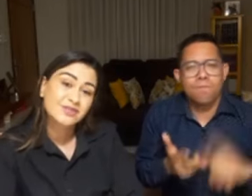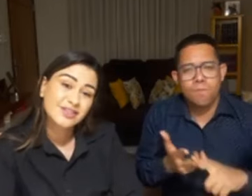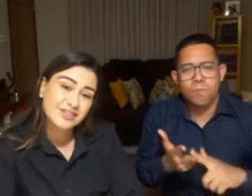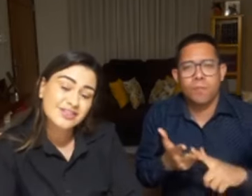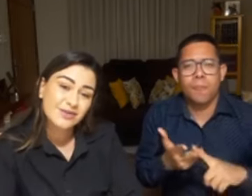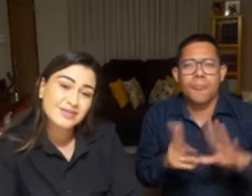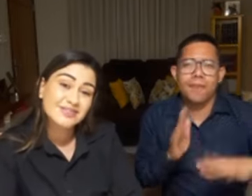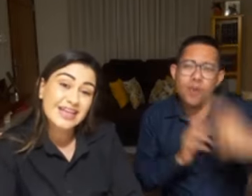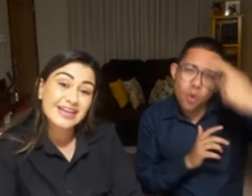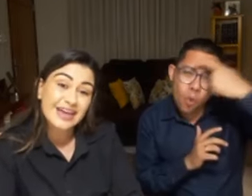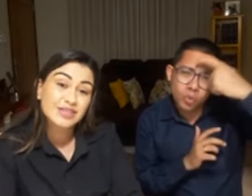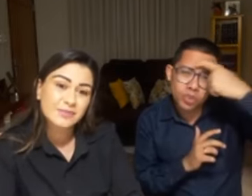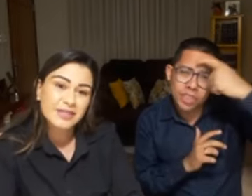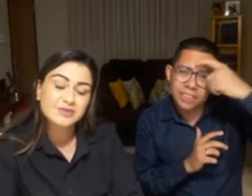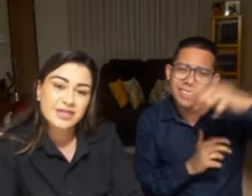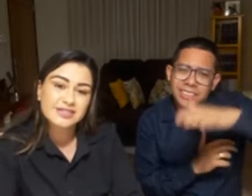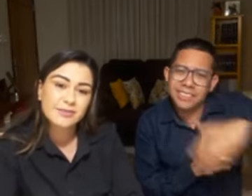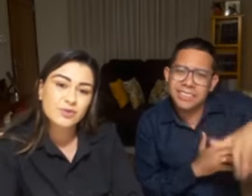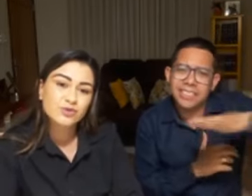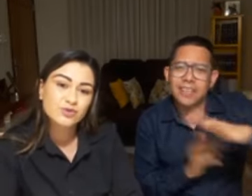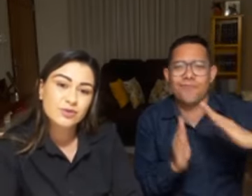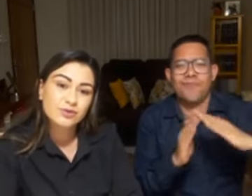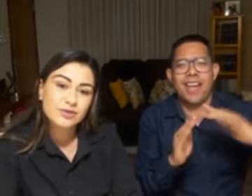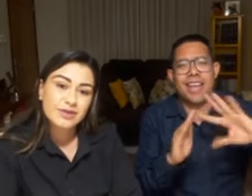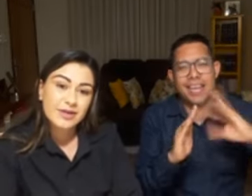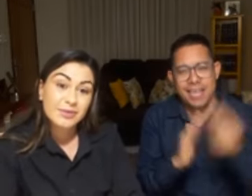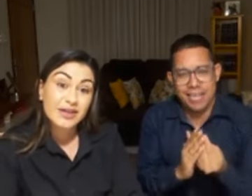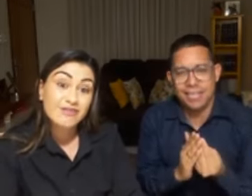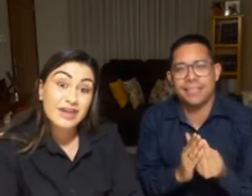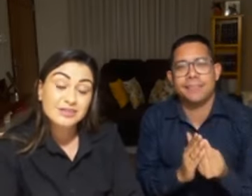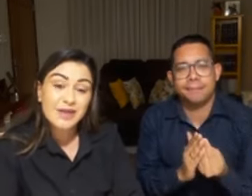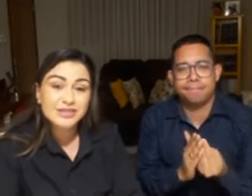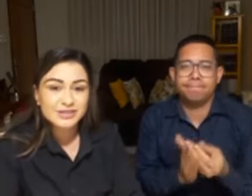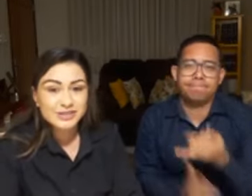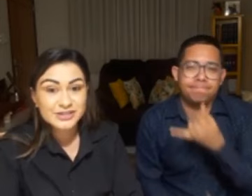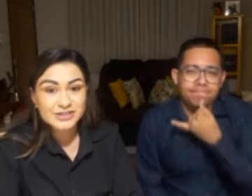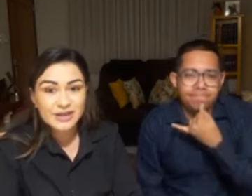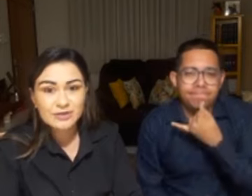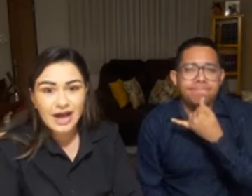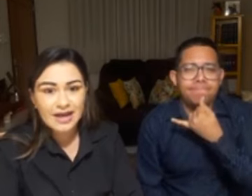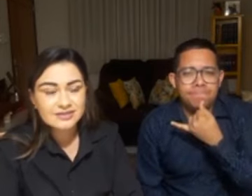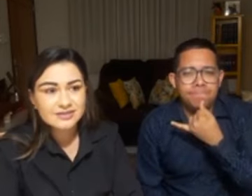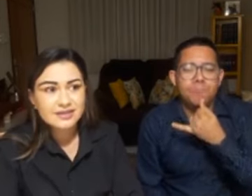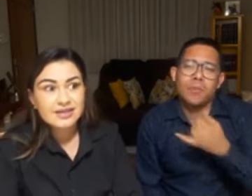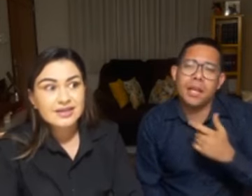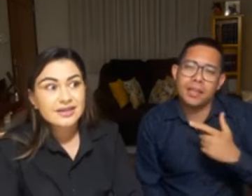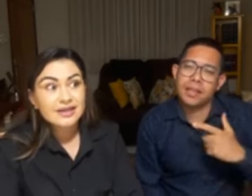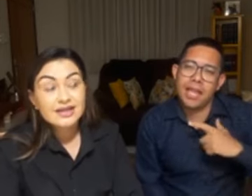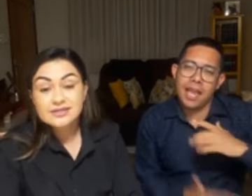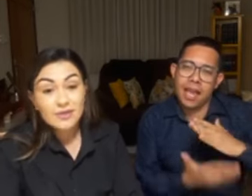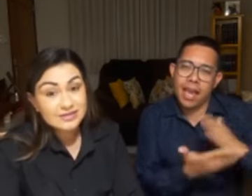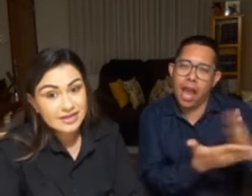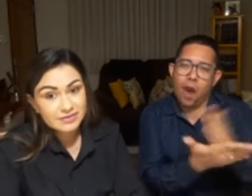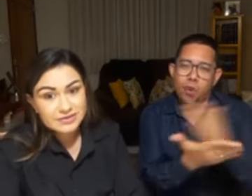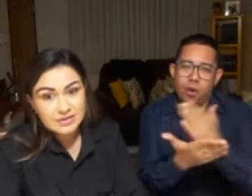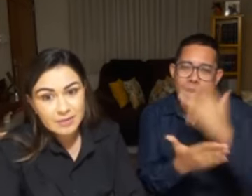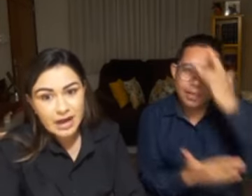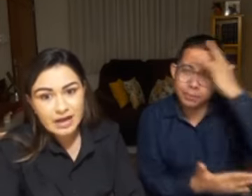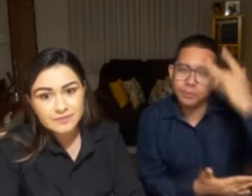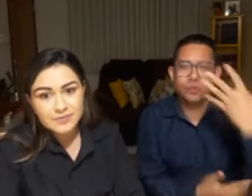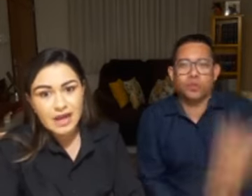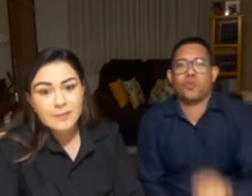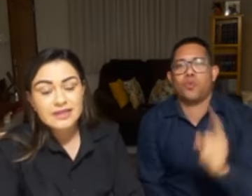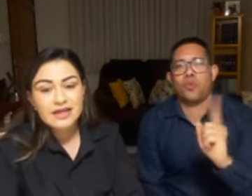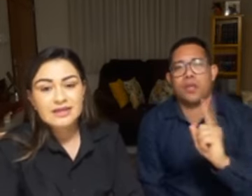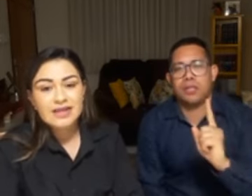de conscientização, às vezes da igreja mesmo, de receber o surdo, porque infelizmente ainda a gente tem lugares que eles não aceitam esse